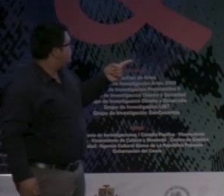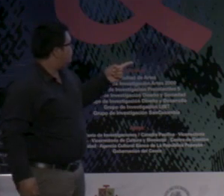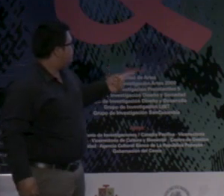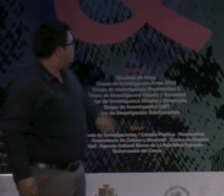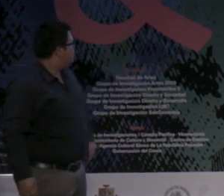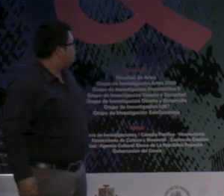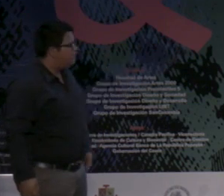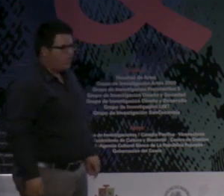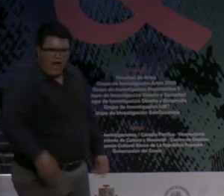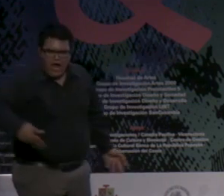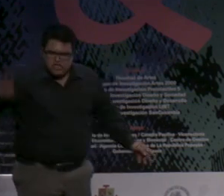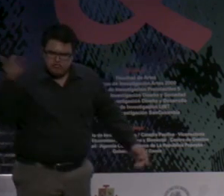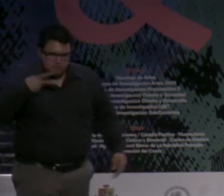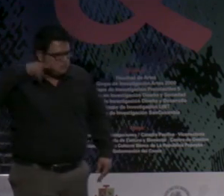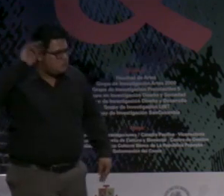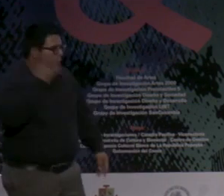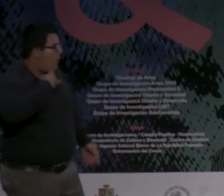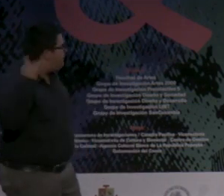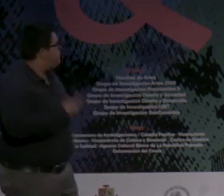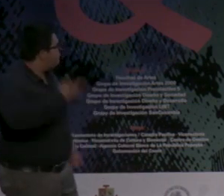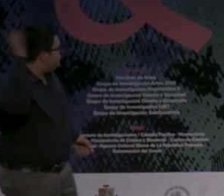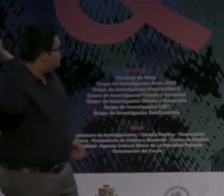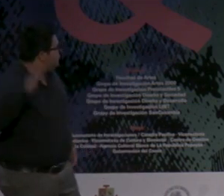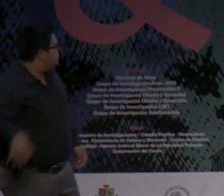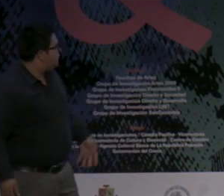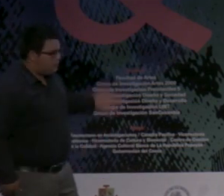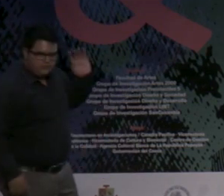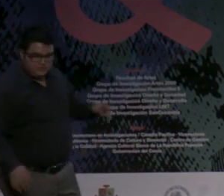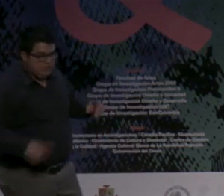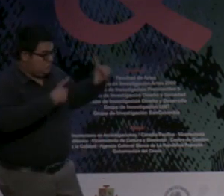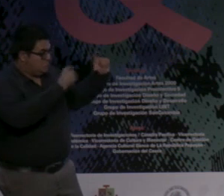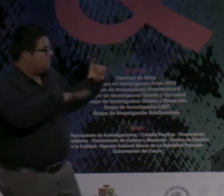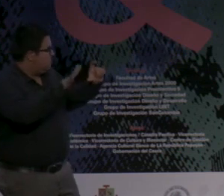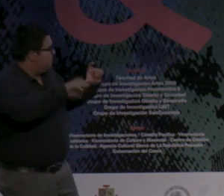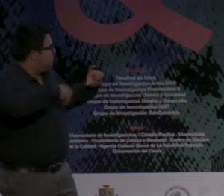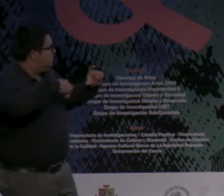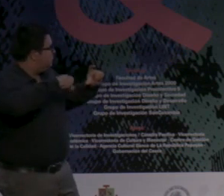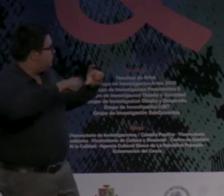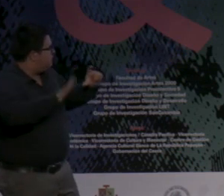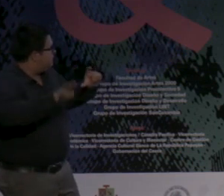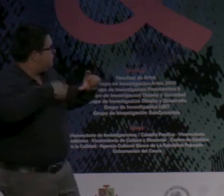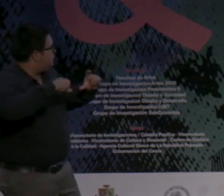Hay mucho desgraciado, mire, si vio, sí, yo estoy filmando.